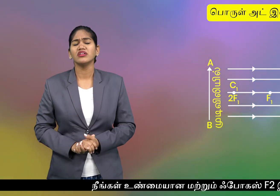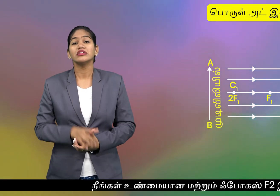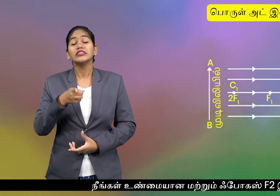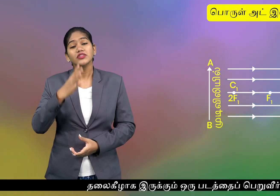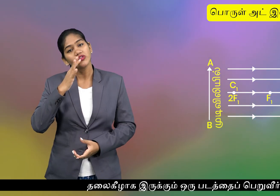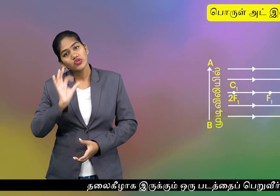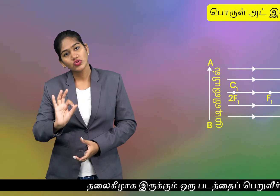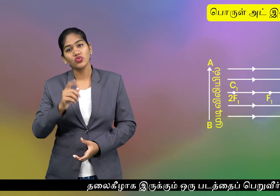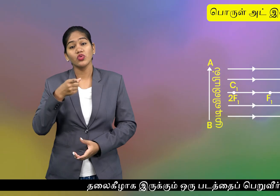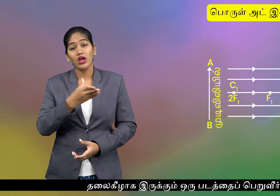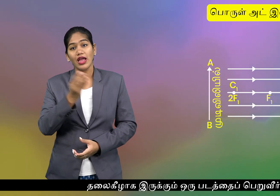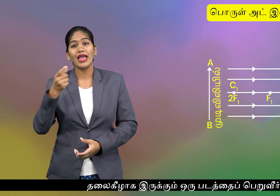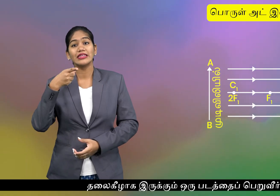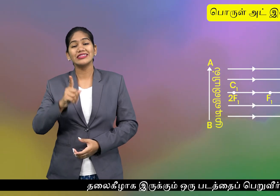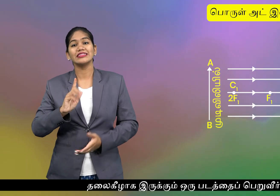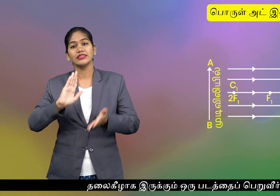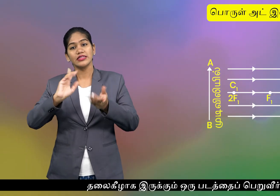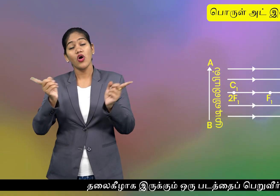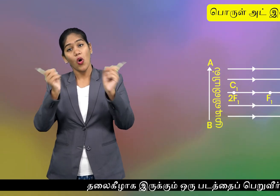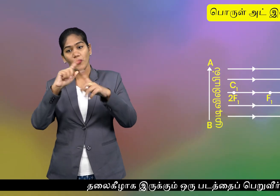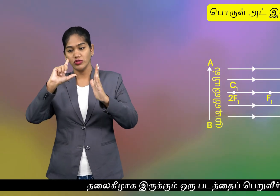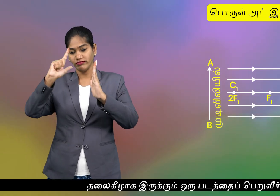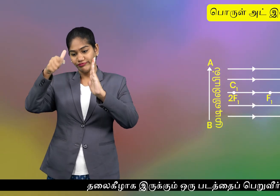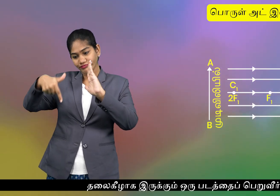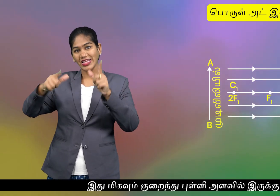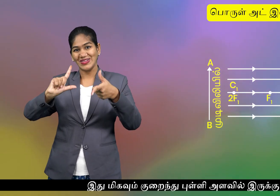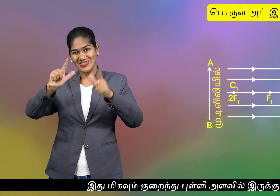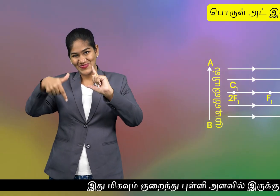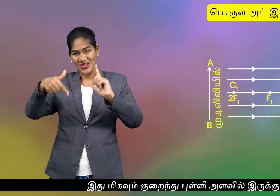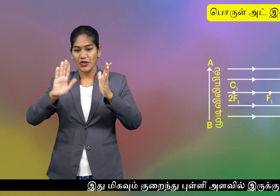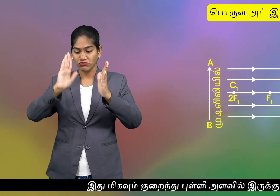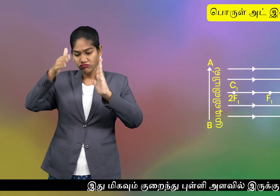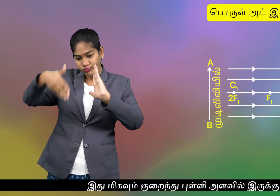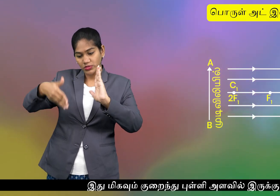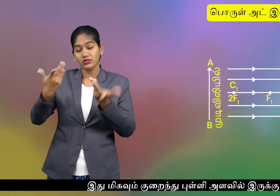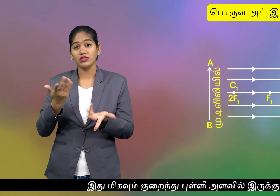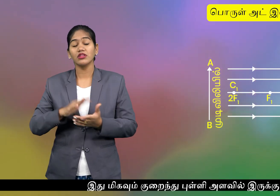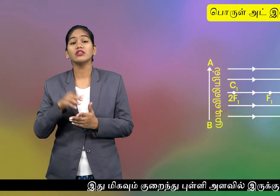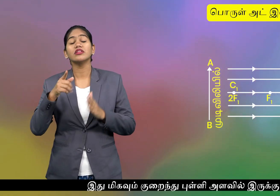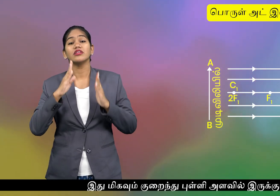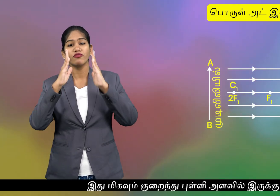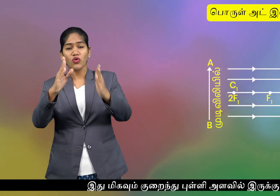F2வில் தலைகீழாக இருக்கும் ஒரு படத்தை பெறுவீர்கள். இது மிகவும் குறைந்து புள்ளி அளவில்